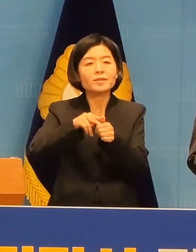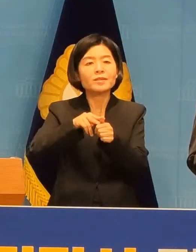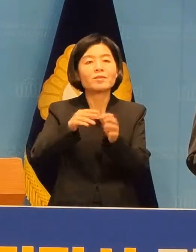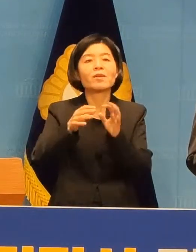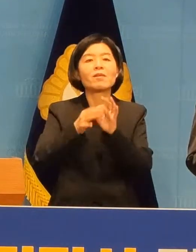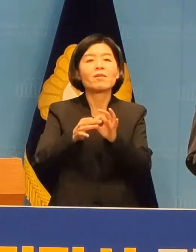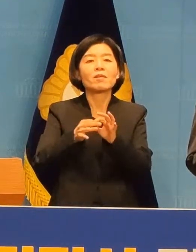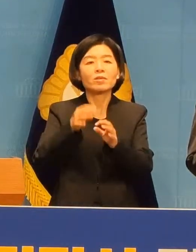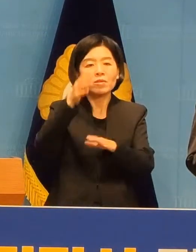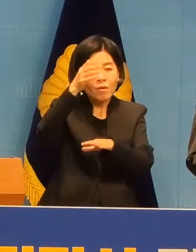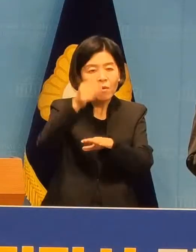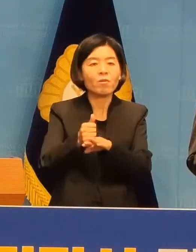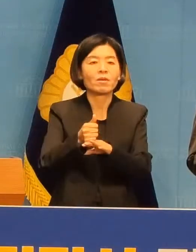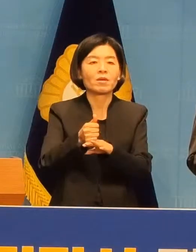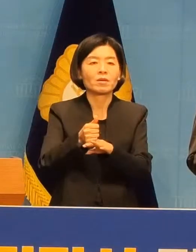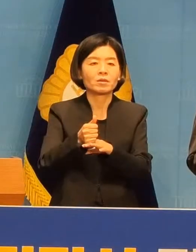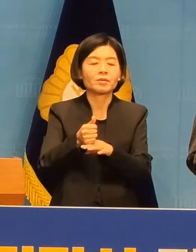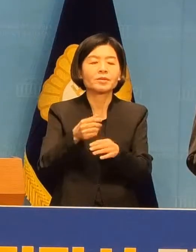이끌어냈습니다.